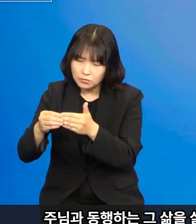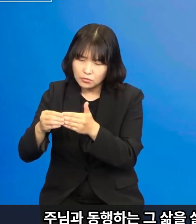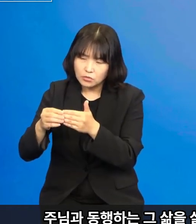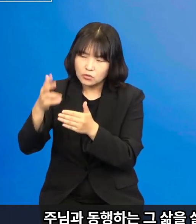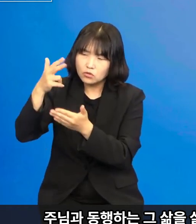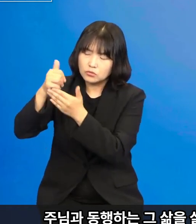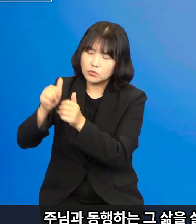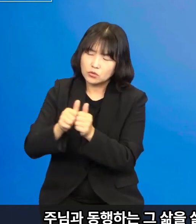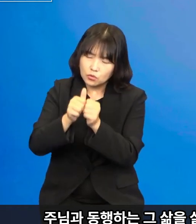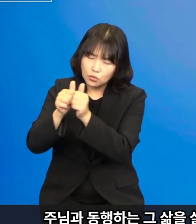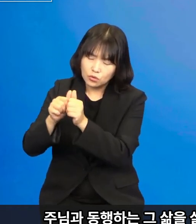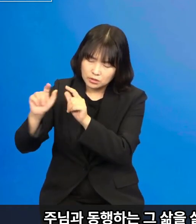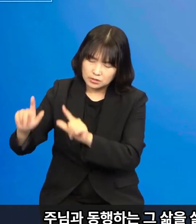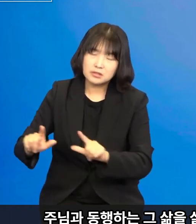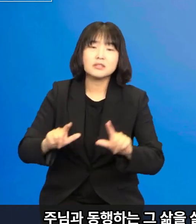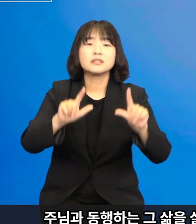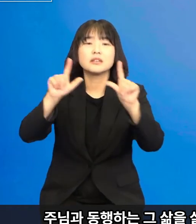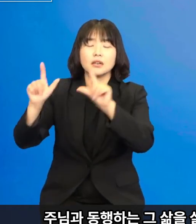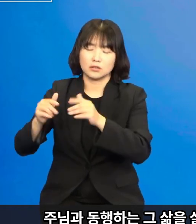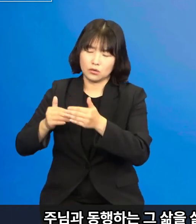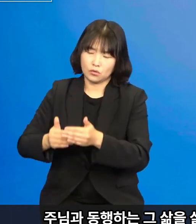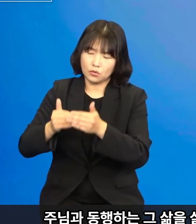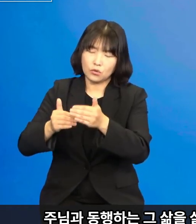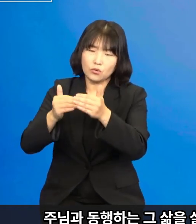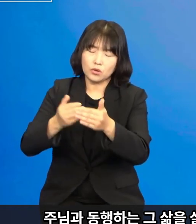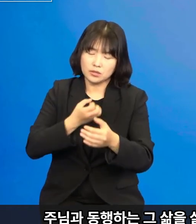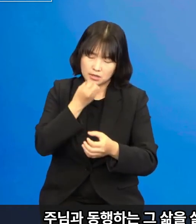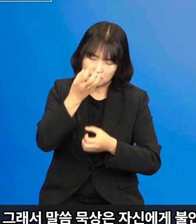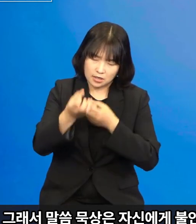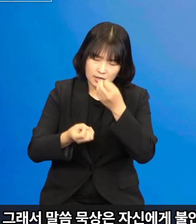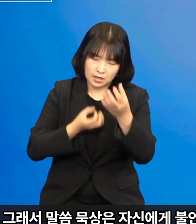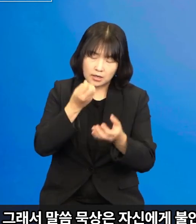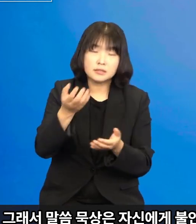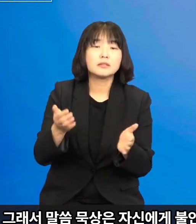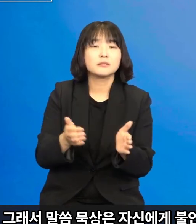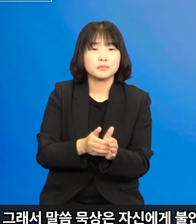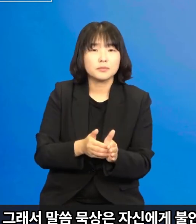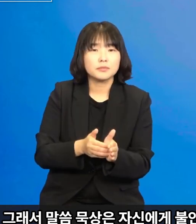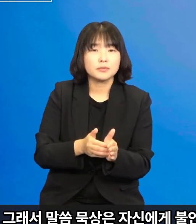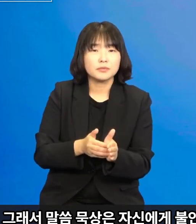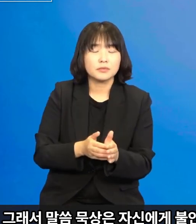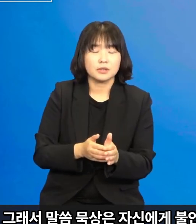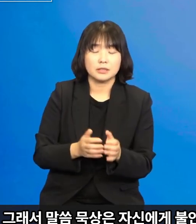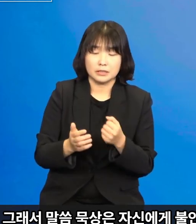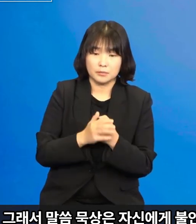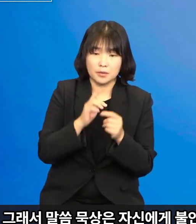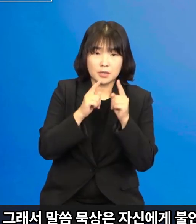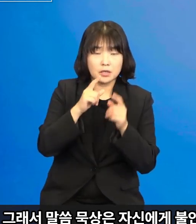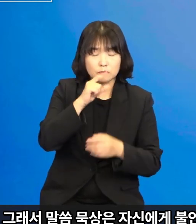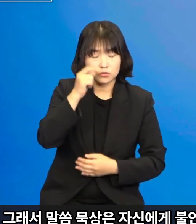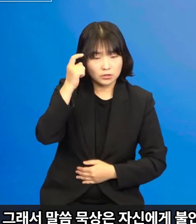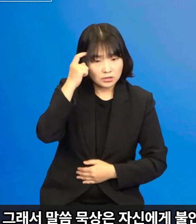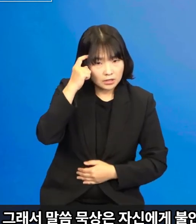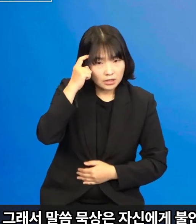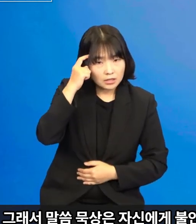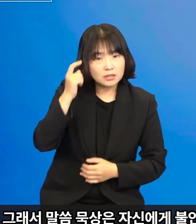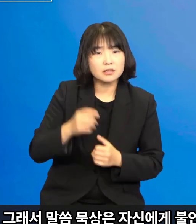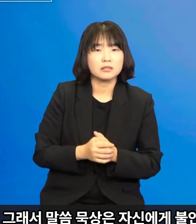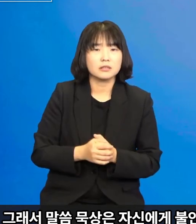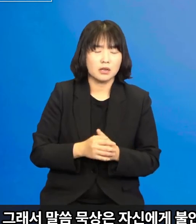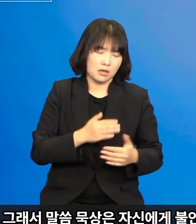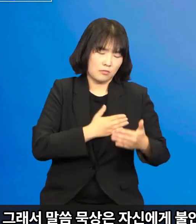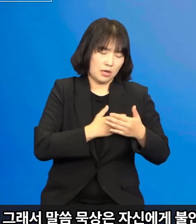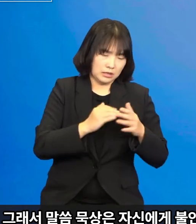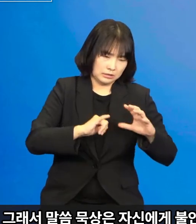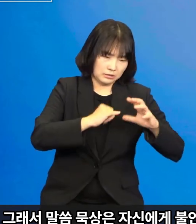삶을 살아오는 그 과정을 고백해 주셨어요. 그래서 말씀 묵상은 자신에게 불안한 세상에서 하루를 살아내게